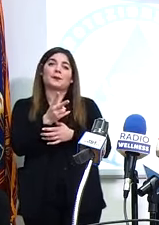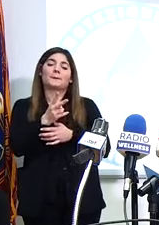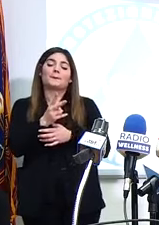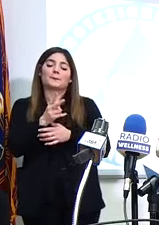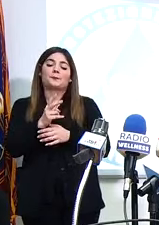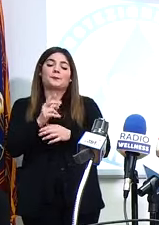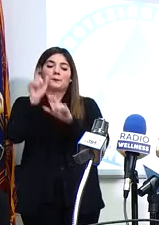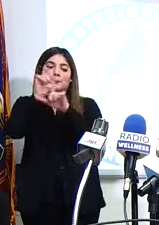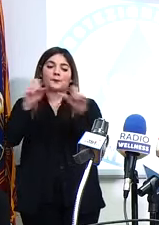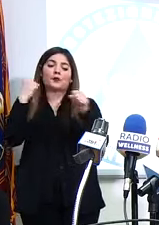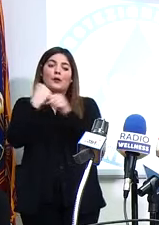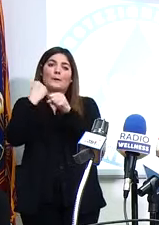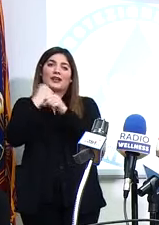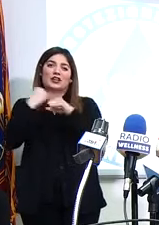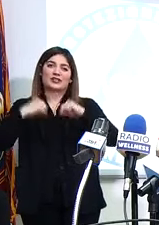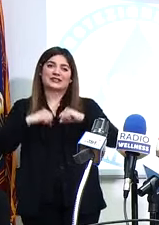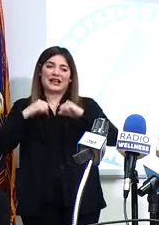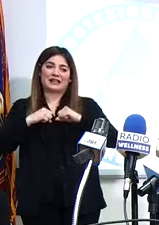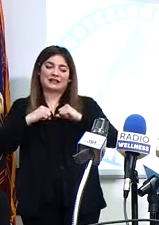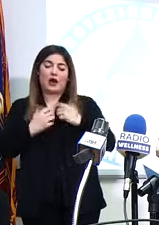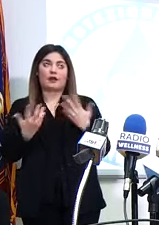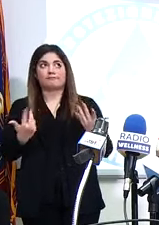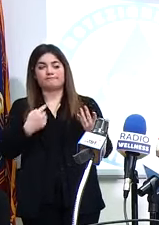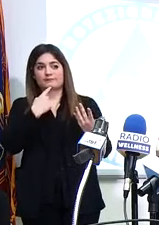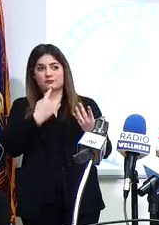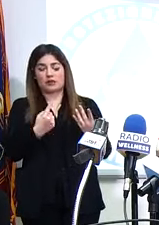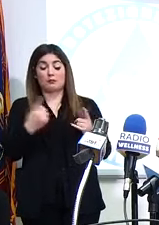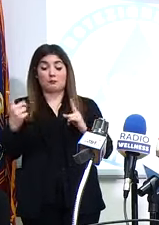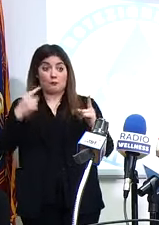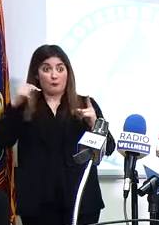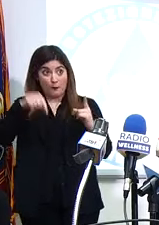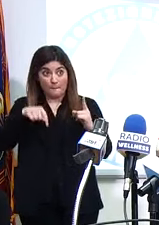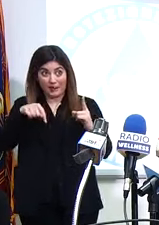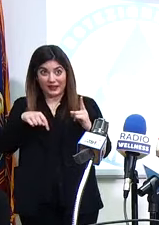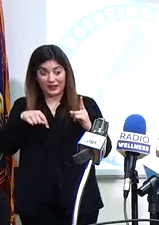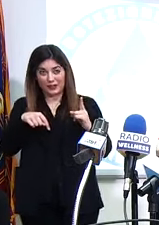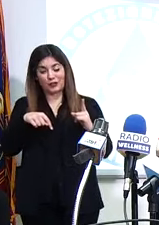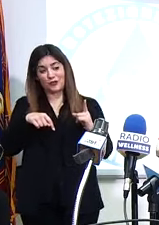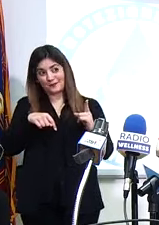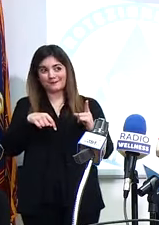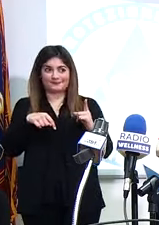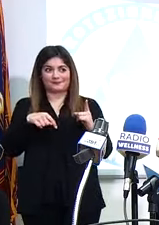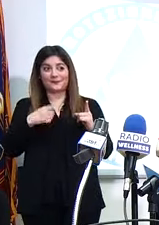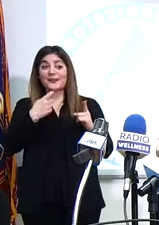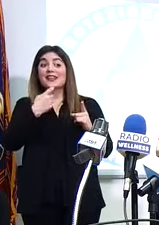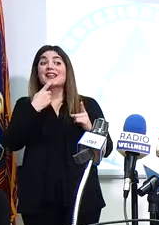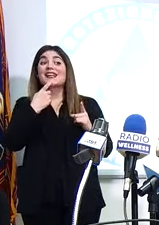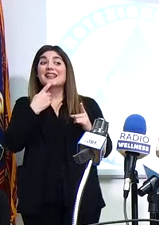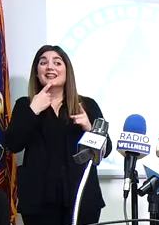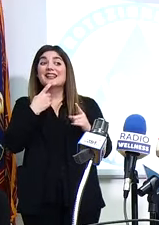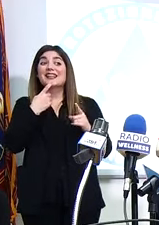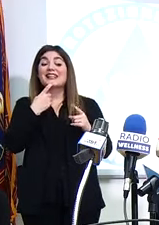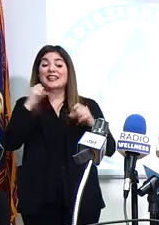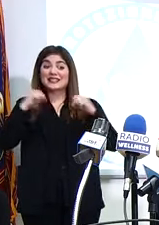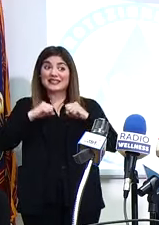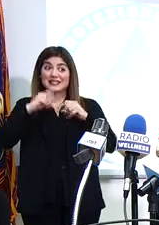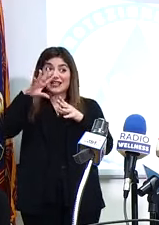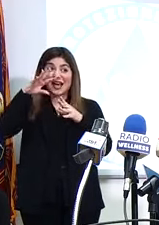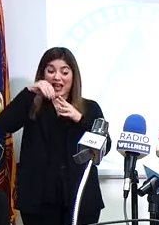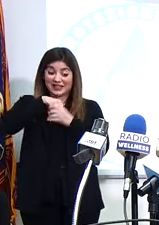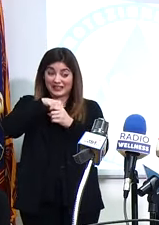io dico che soprattutto in un momento come questo chi si occupa di sanità dovrebbe avere